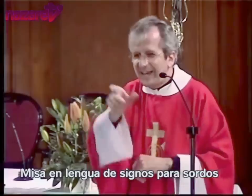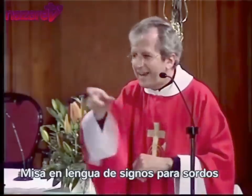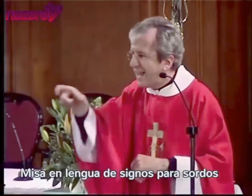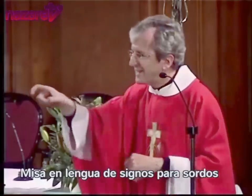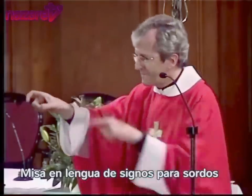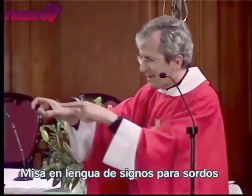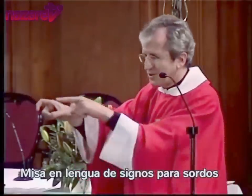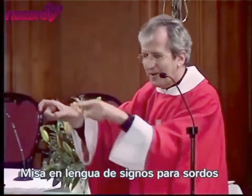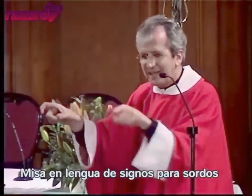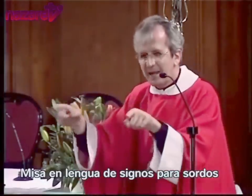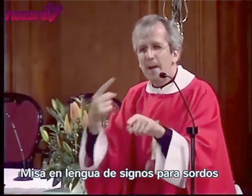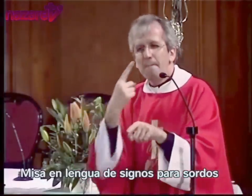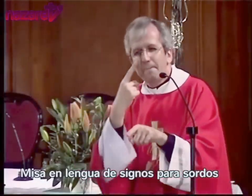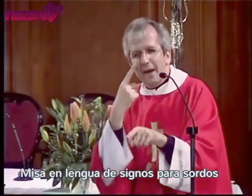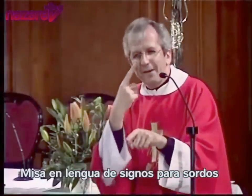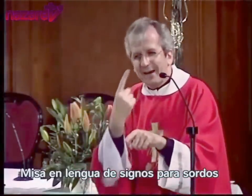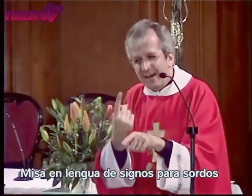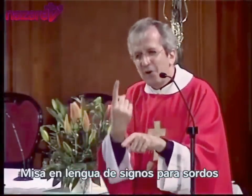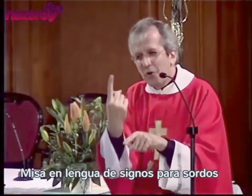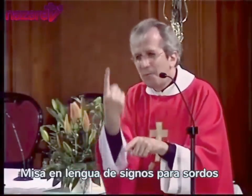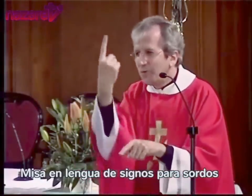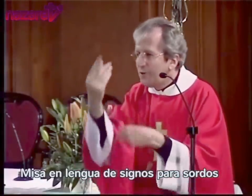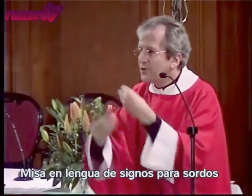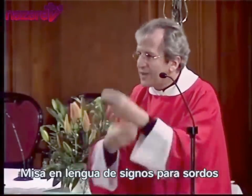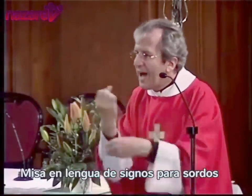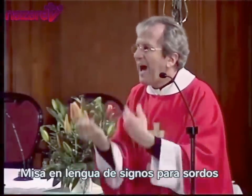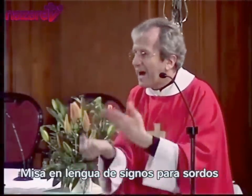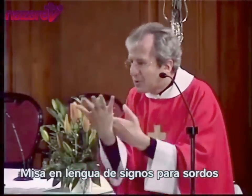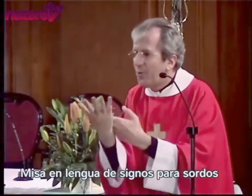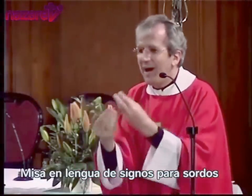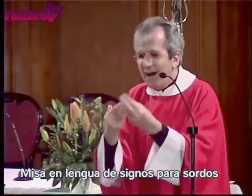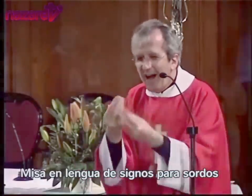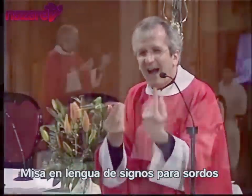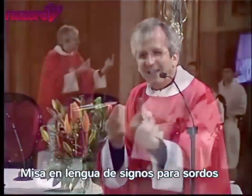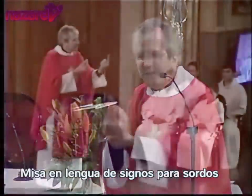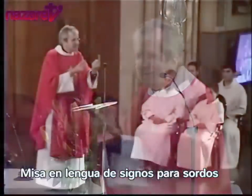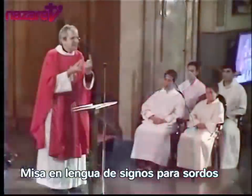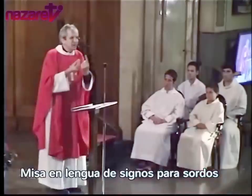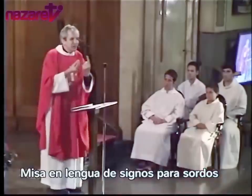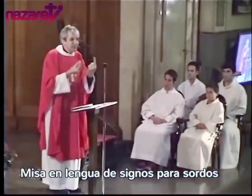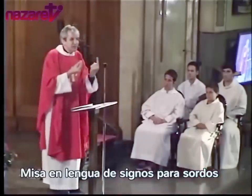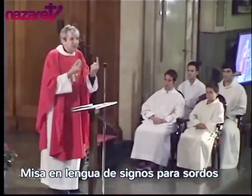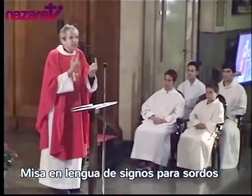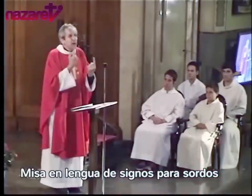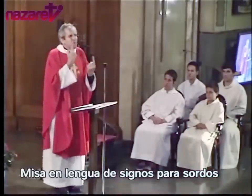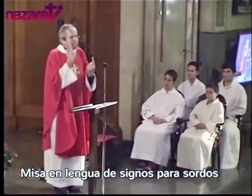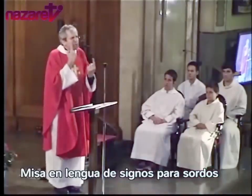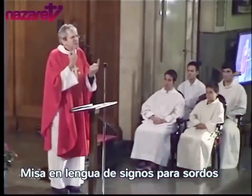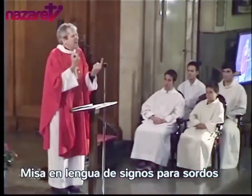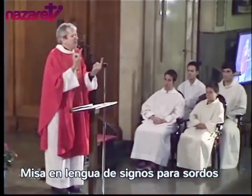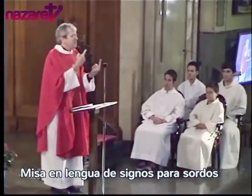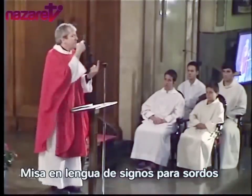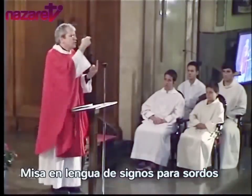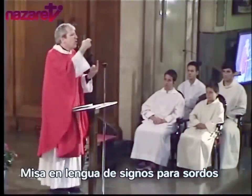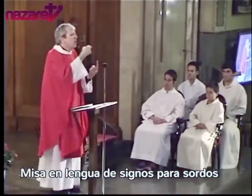capacidades tienen esas personas para ver cómo Dios actúa a través de cada una de las personas,